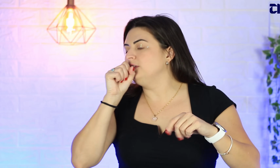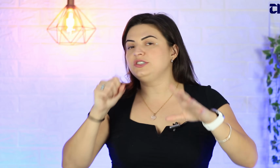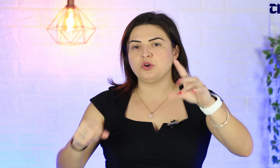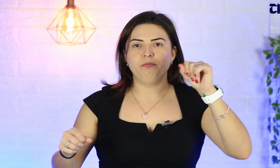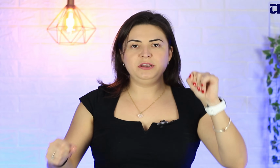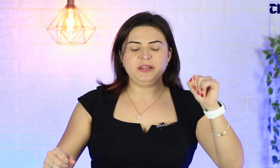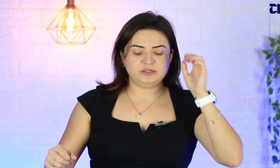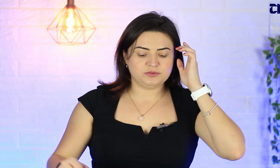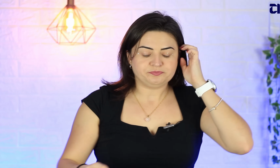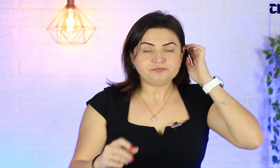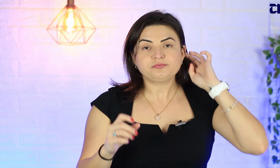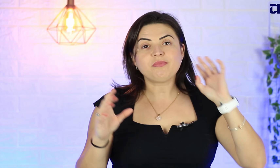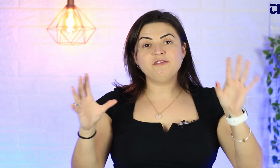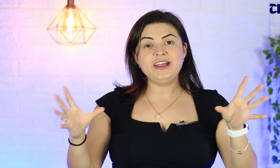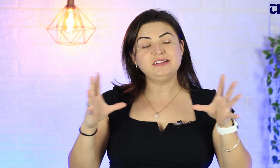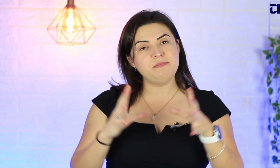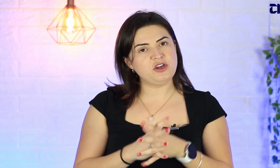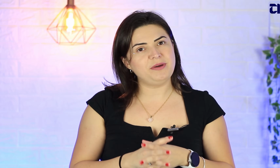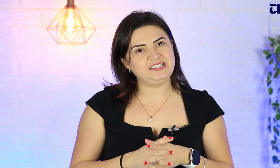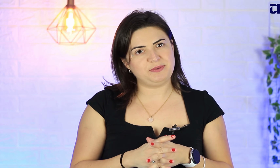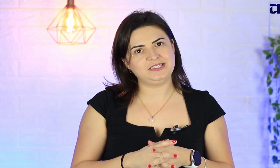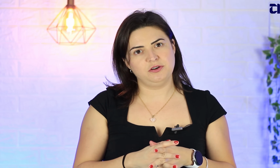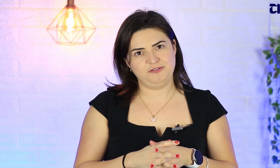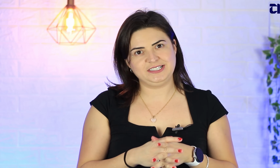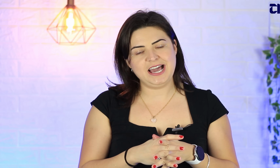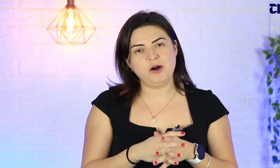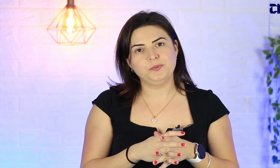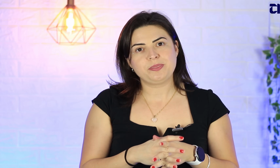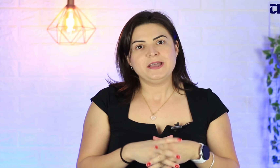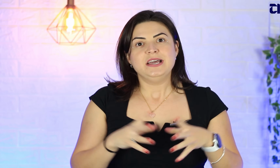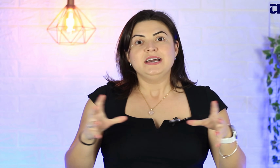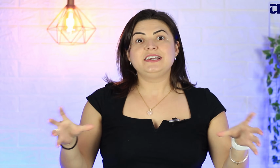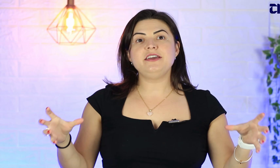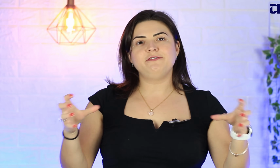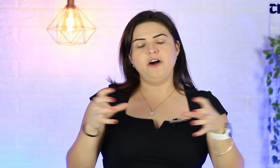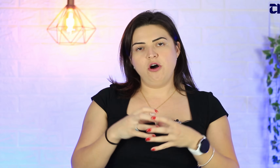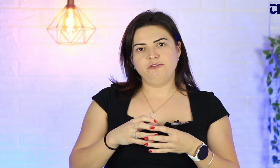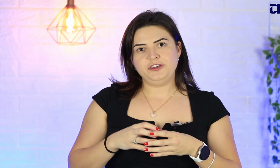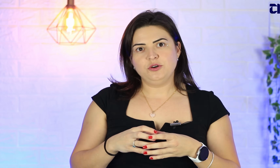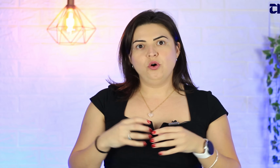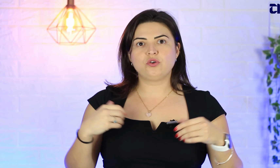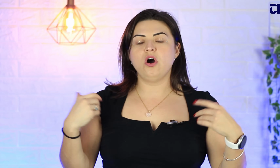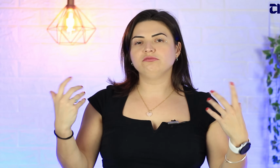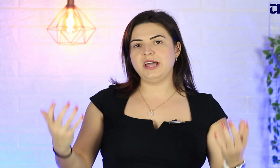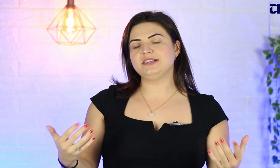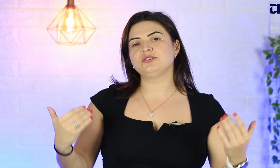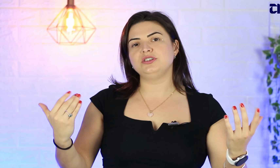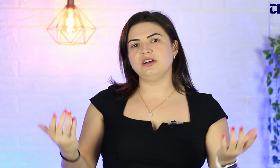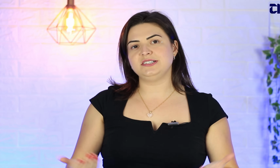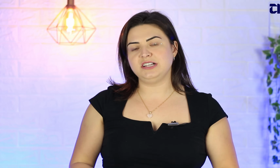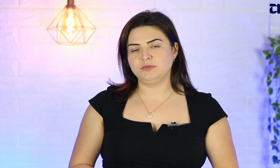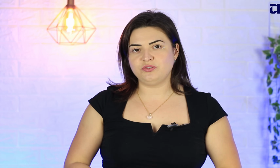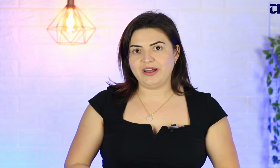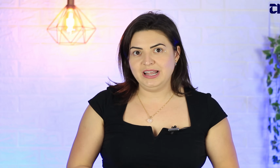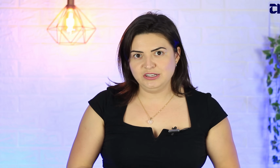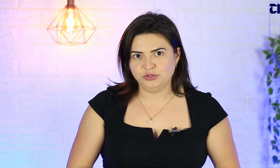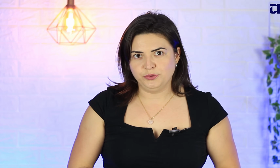Aí, desculpa, Libretos. Vem também uma expressão facial que envolve o contexto que nós estamos falando.